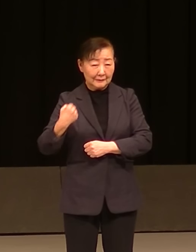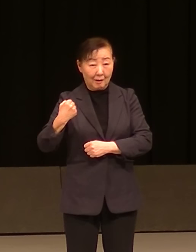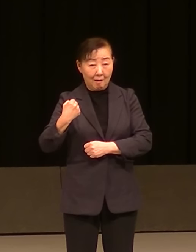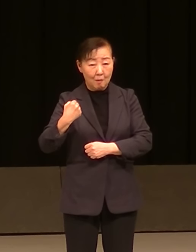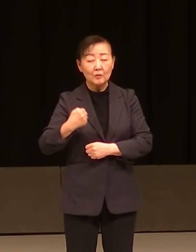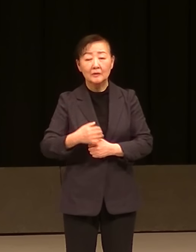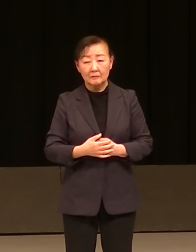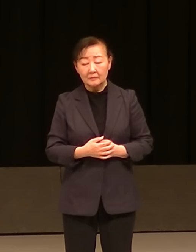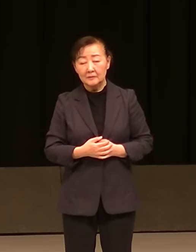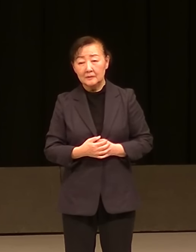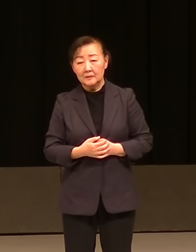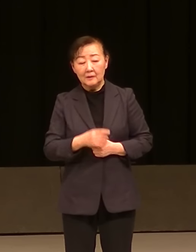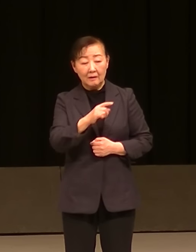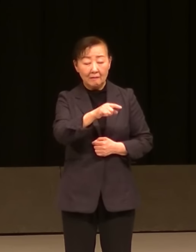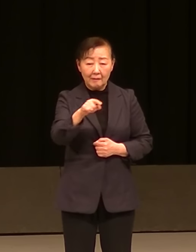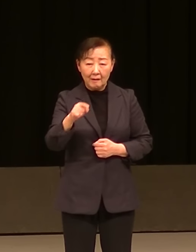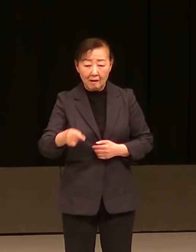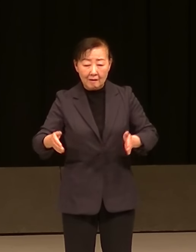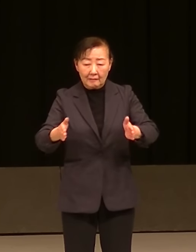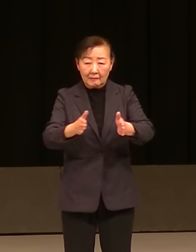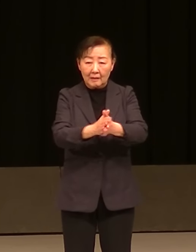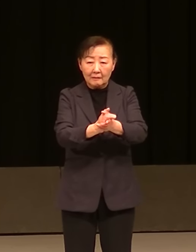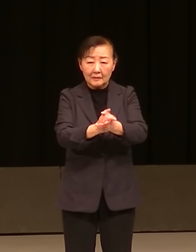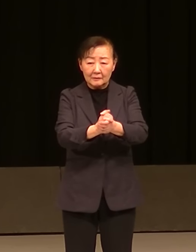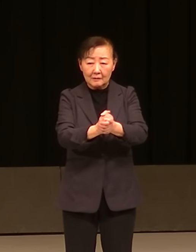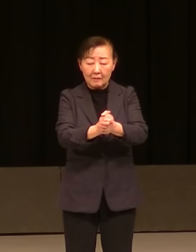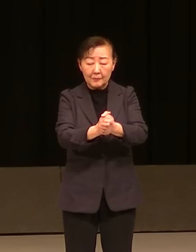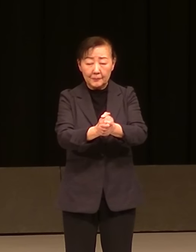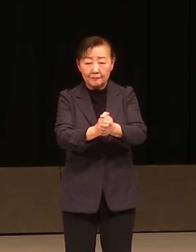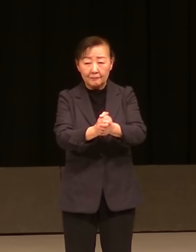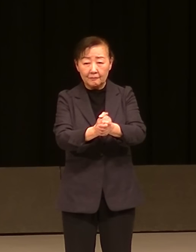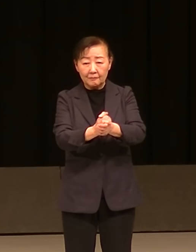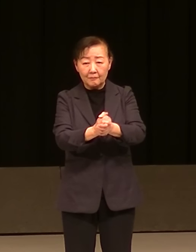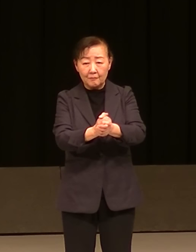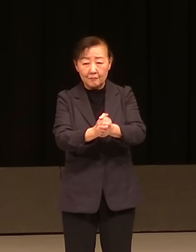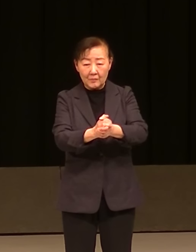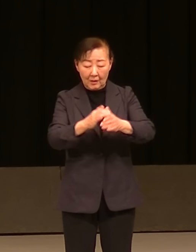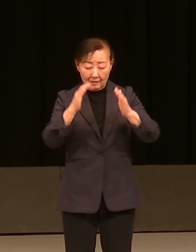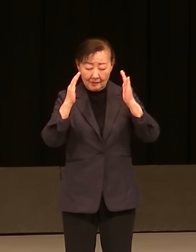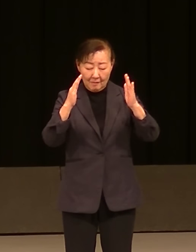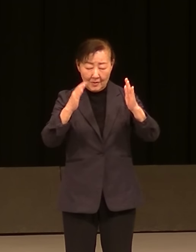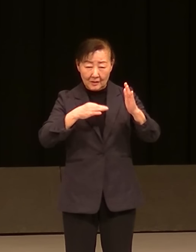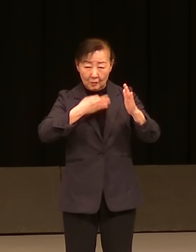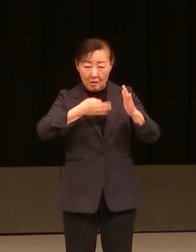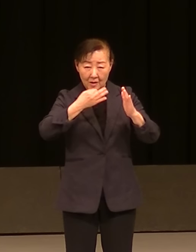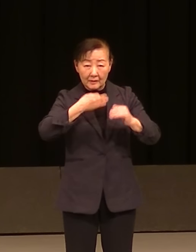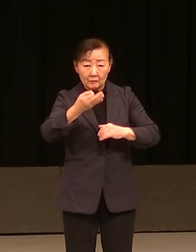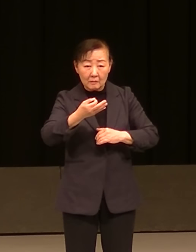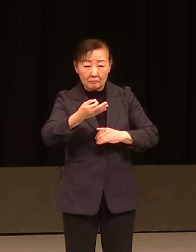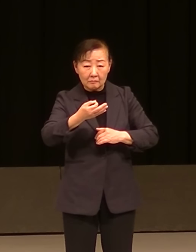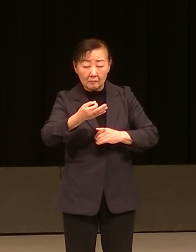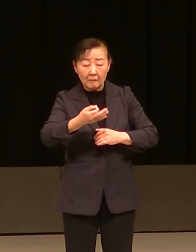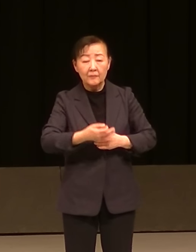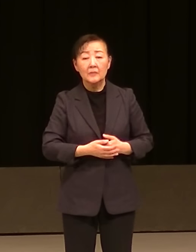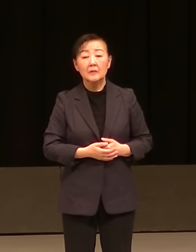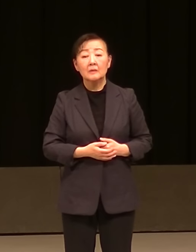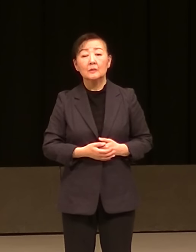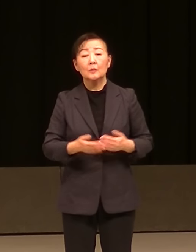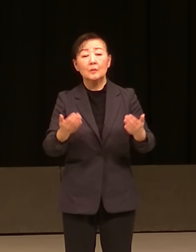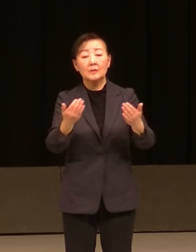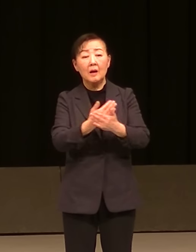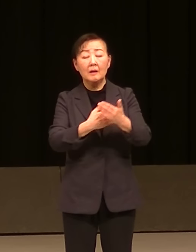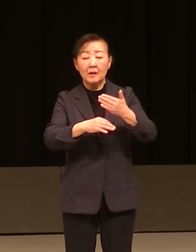ている彼らのが、団結して、この、まあ懸命な声を上げてくれるということになれ